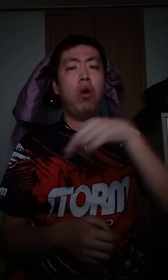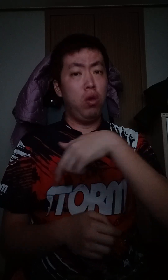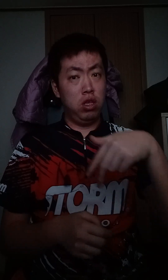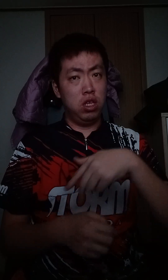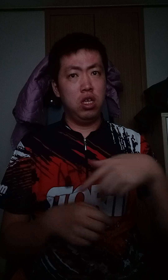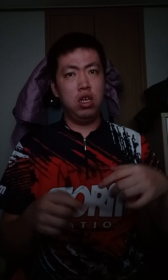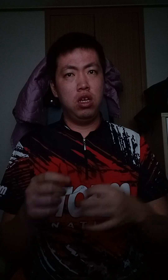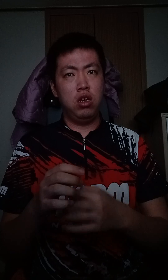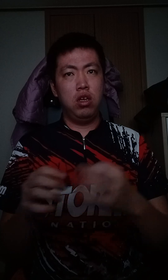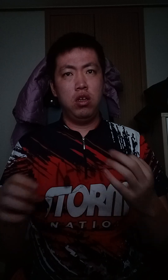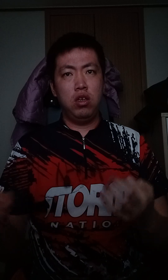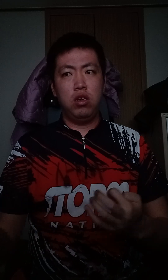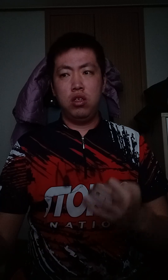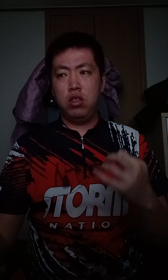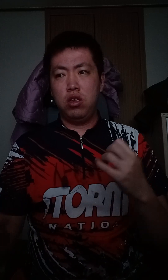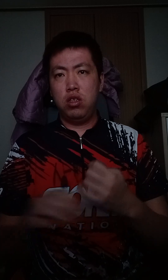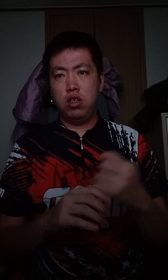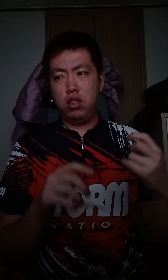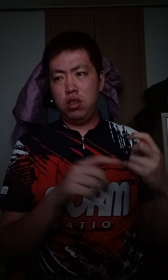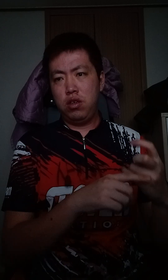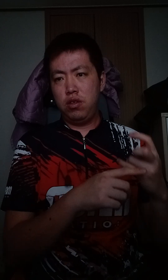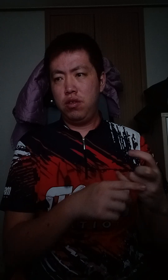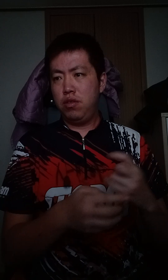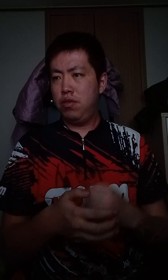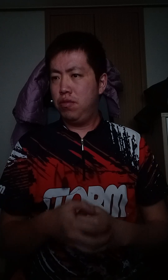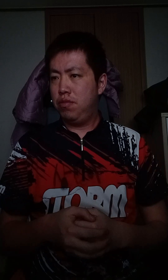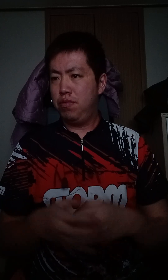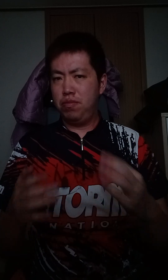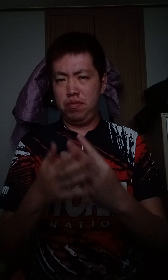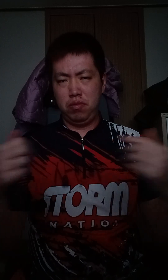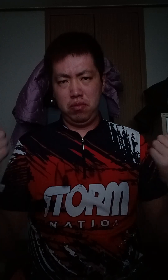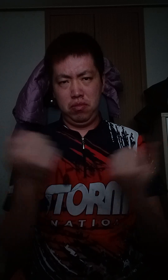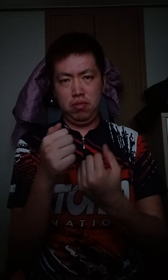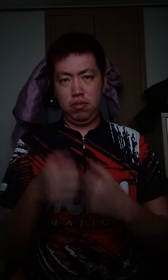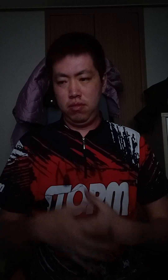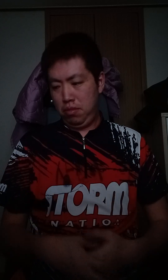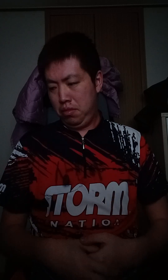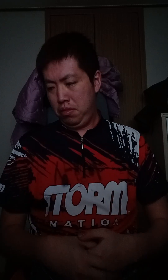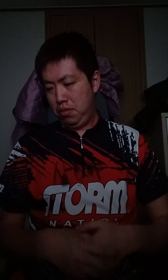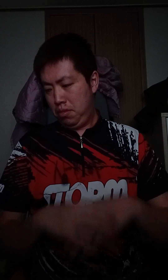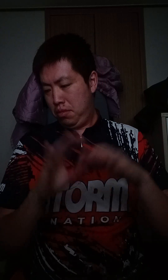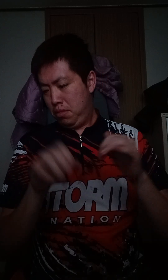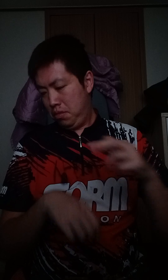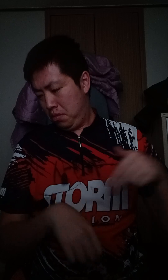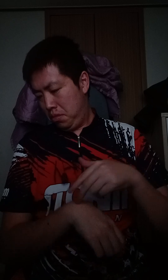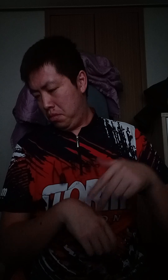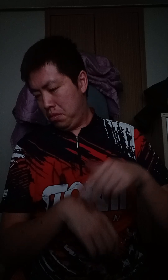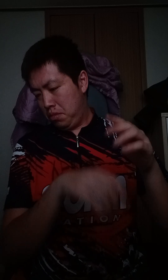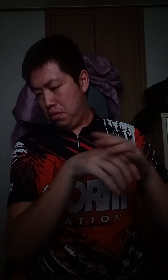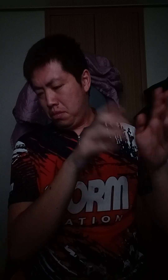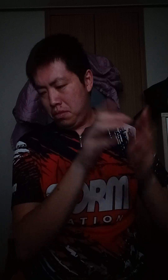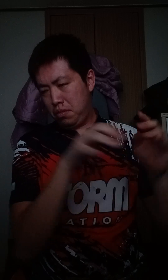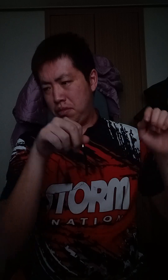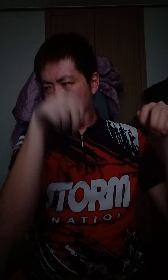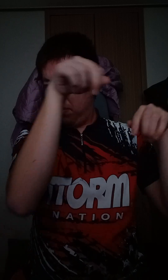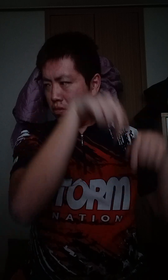차로로 넘어가 18톤 화물차와 충돌했습니다. 이어 버스는 보호난간을 뚫고 비탈길